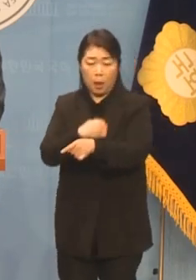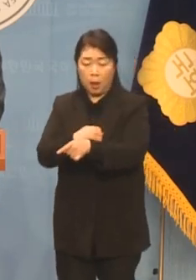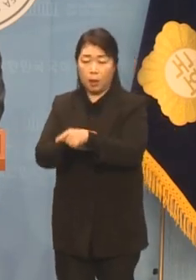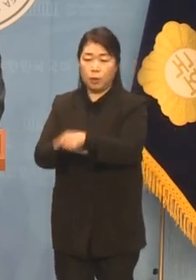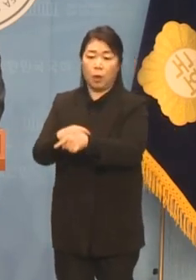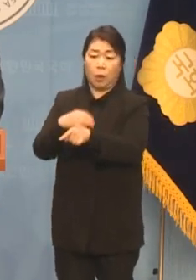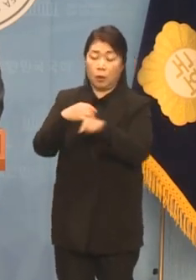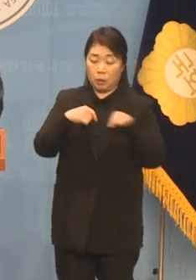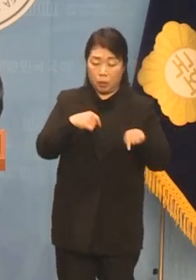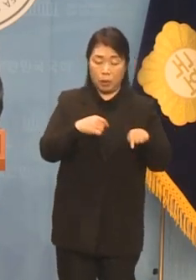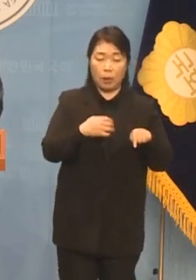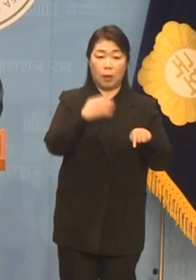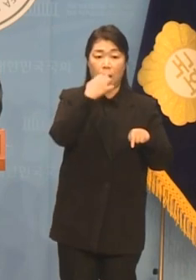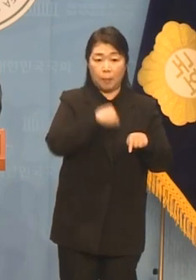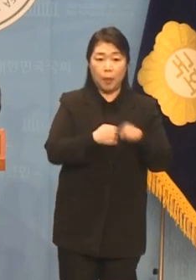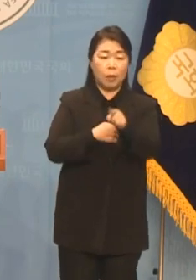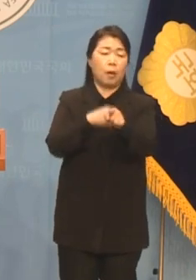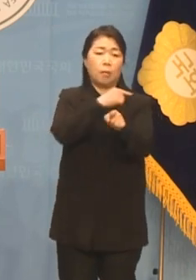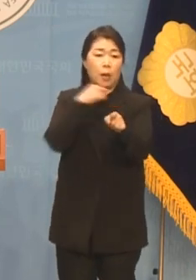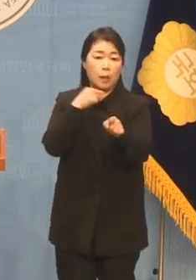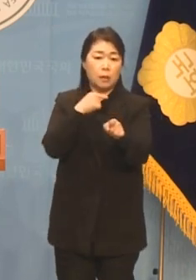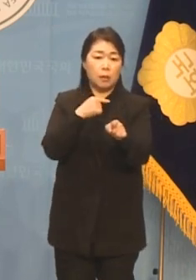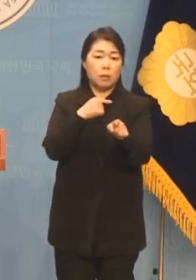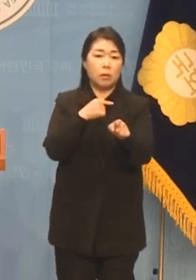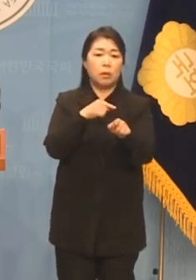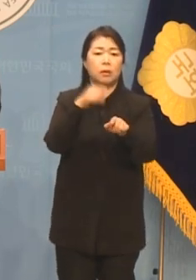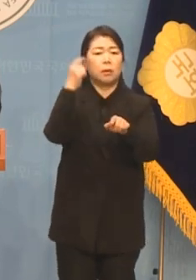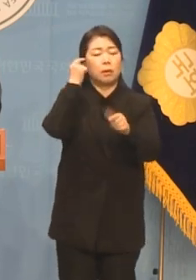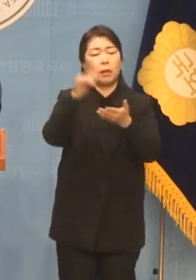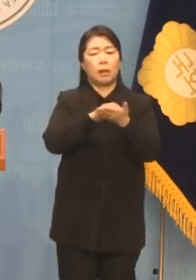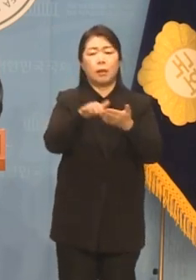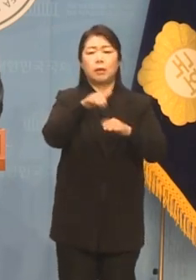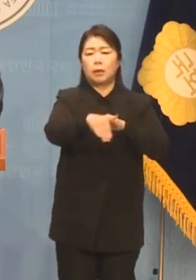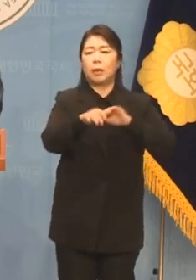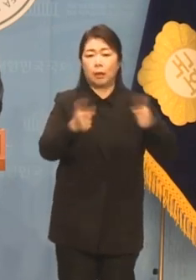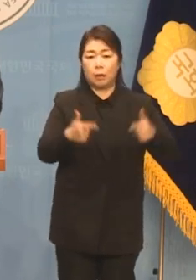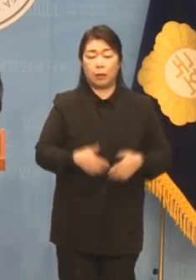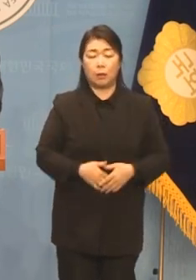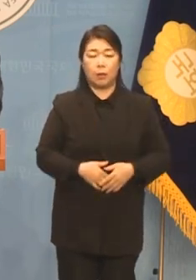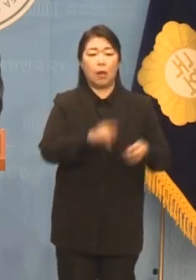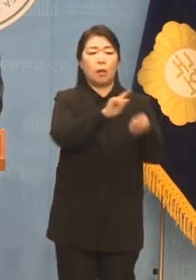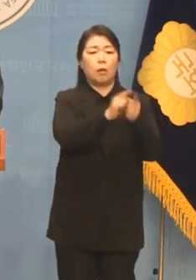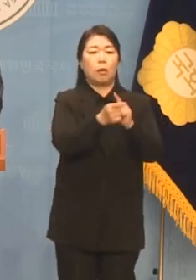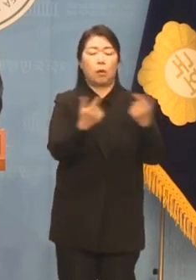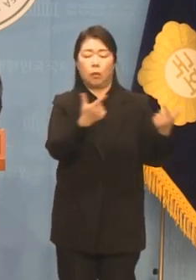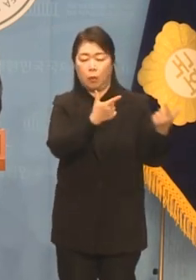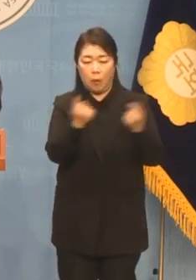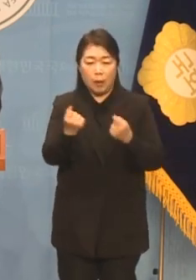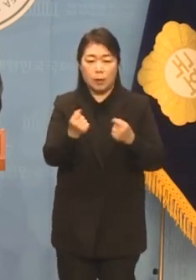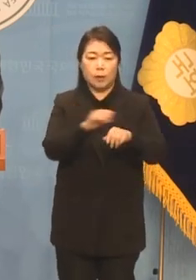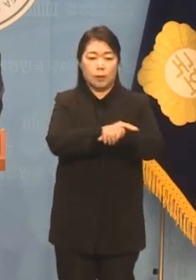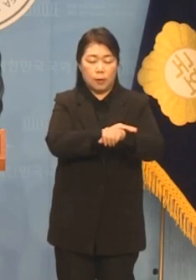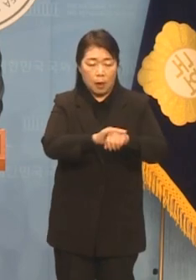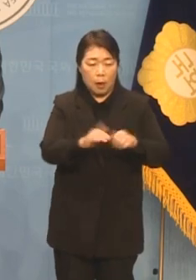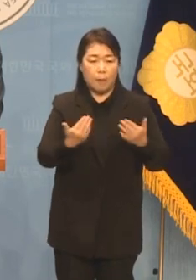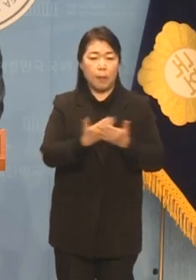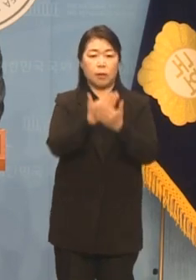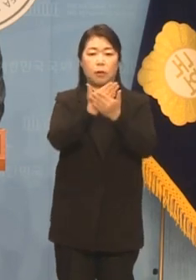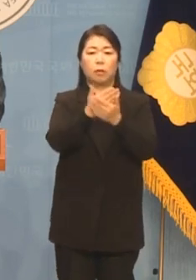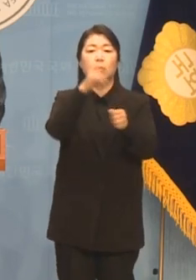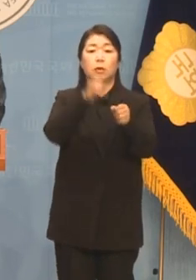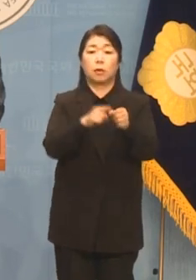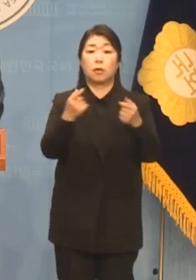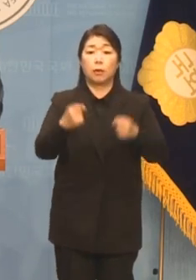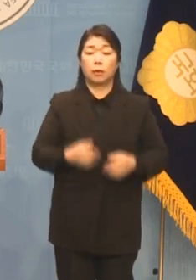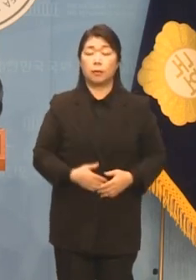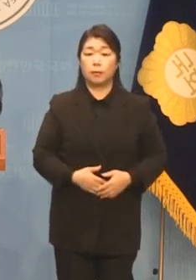보는 국민의 힘에 일관된 시각이 드러난 것입니다 정체된 대한민국과 세종시를 바꿀